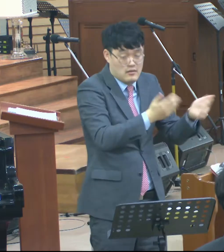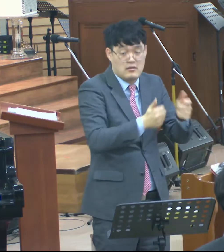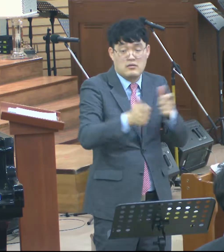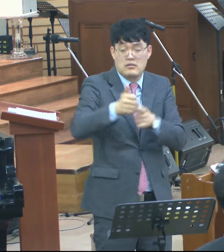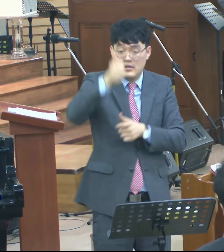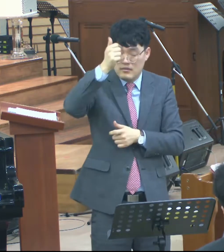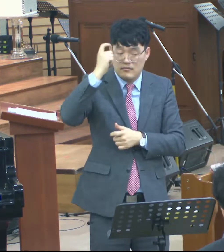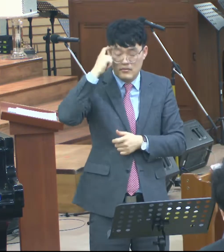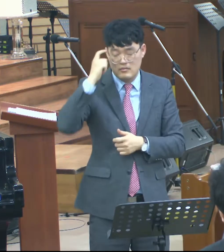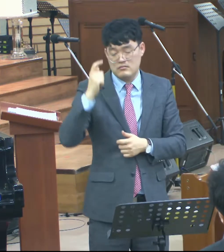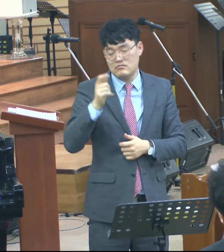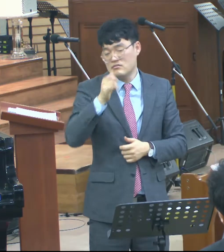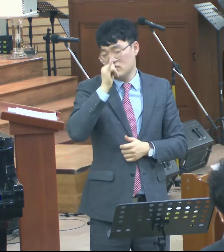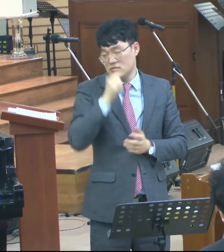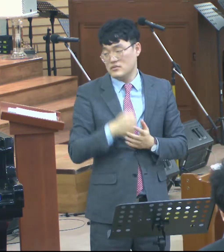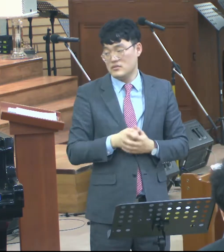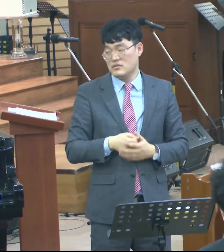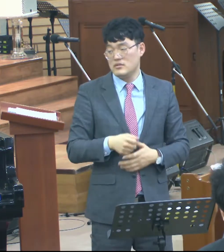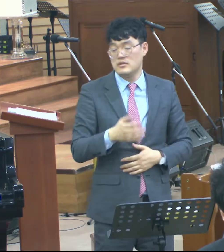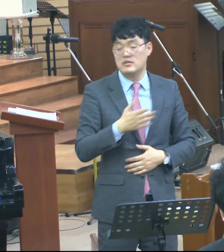저는 지금 노회에서 회의록 서기를 맡고 있어요.